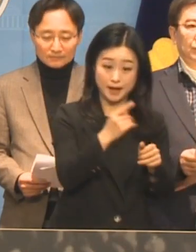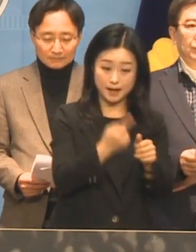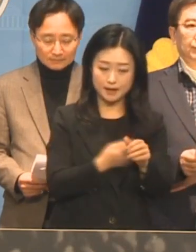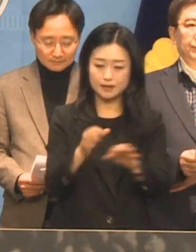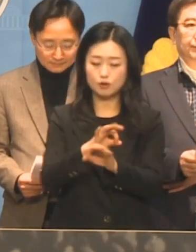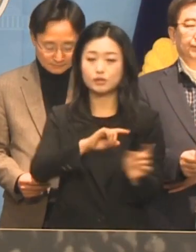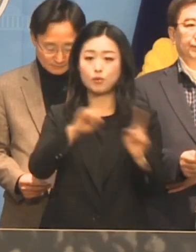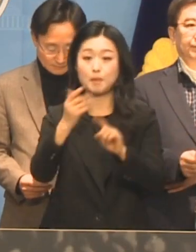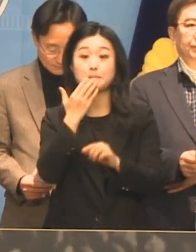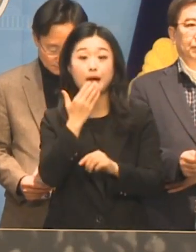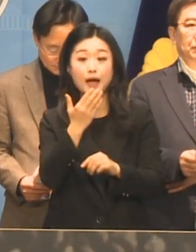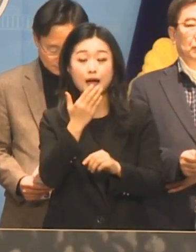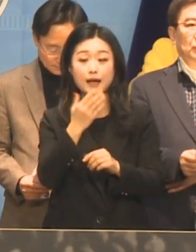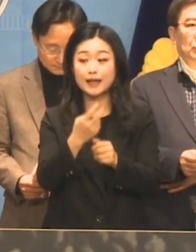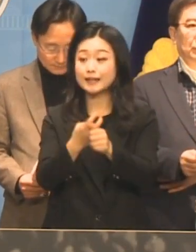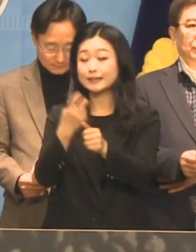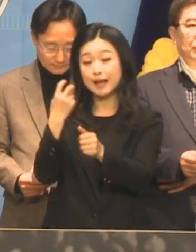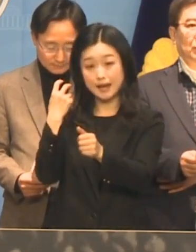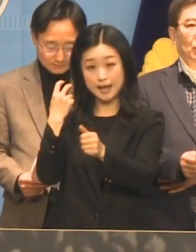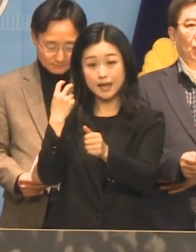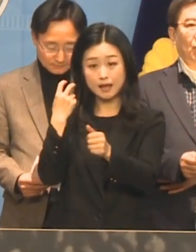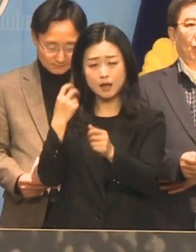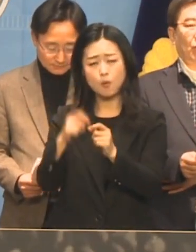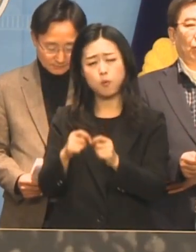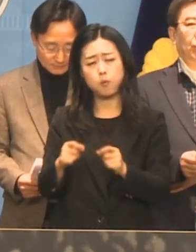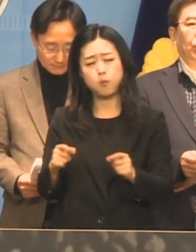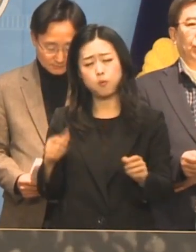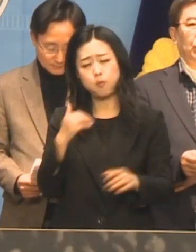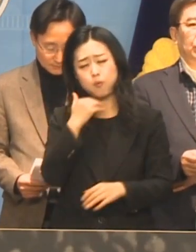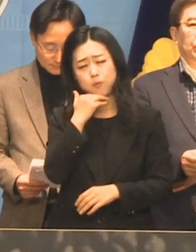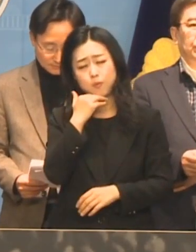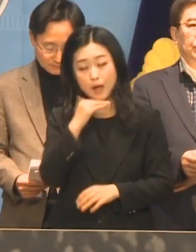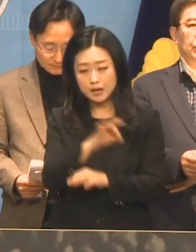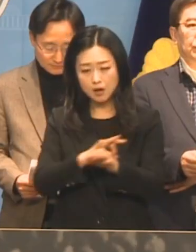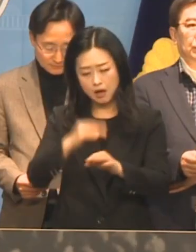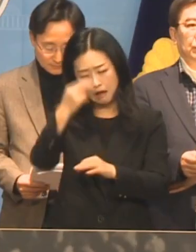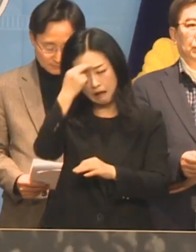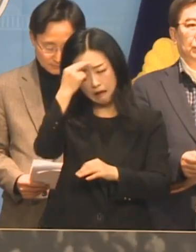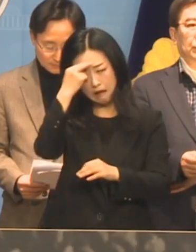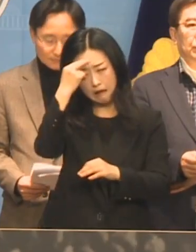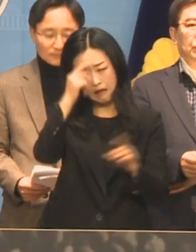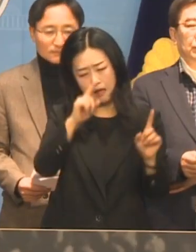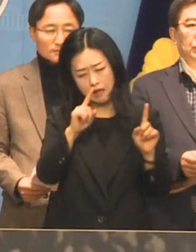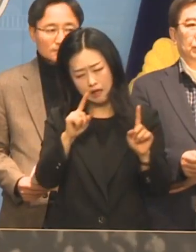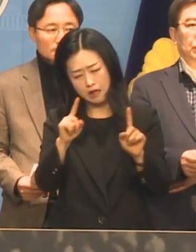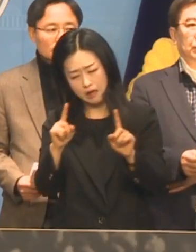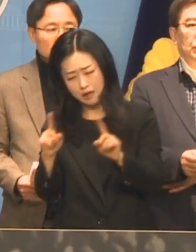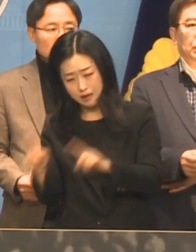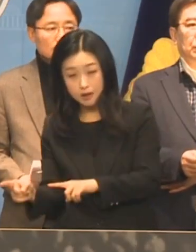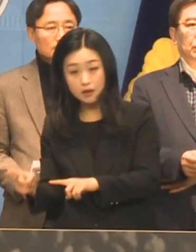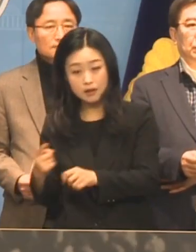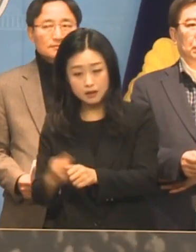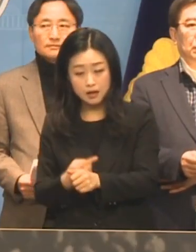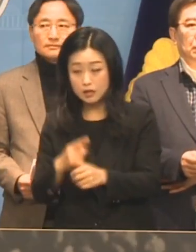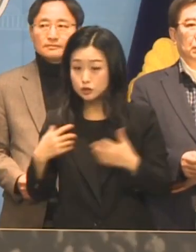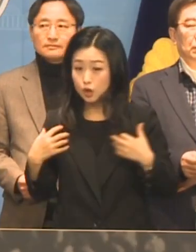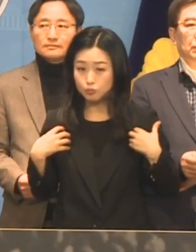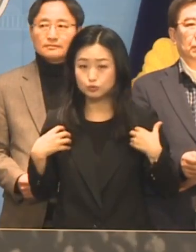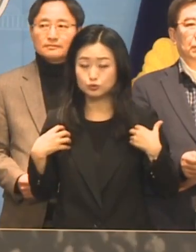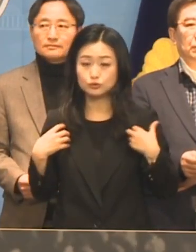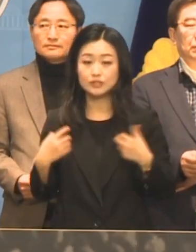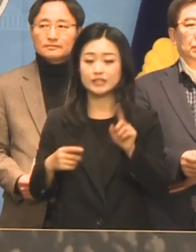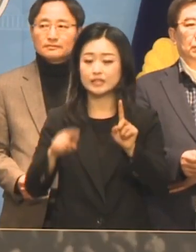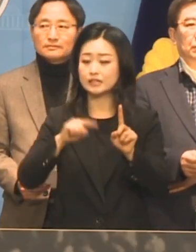수 있습니다. 탄핵 정국의 장기화로 내수 부진이 더 악화될 경우 정부가 예상한